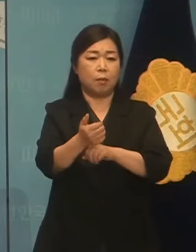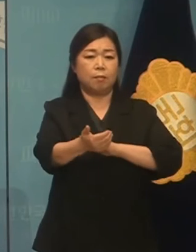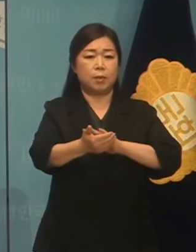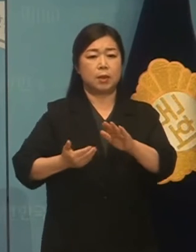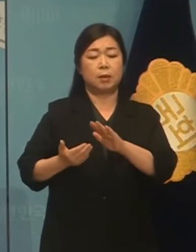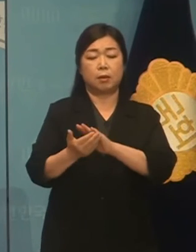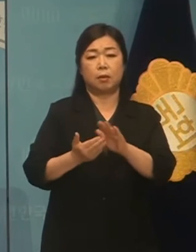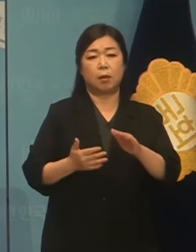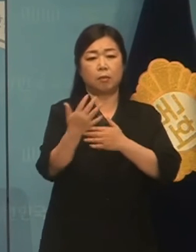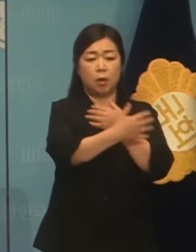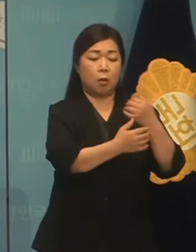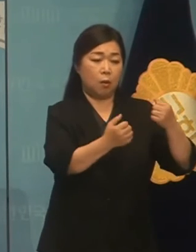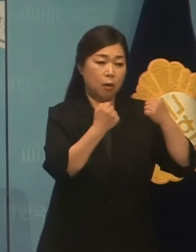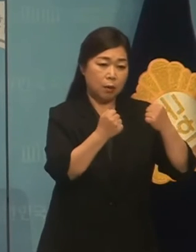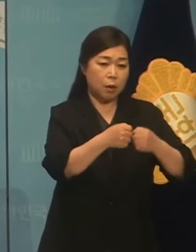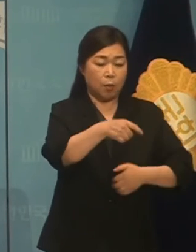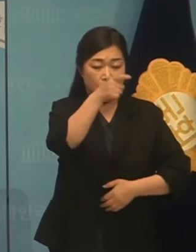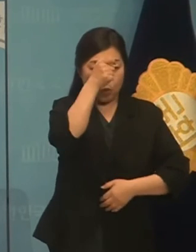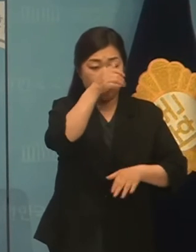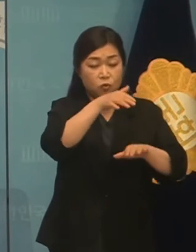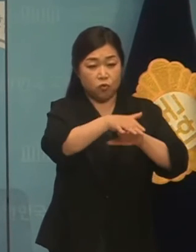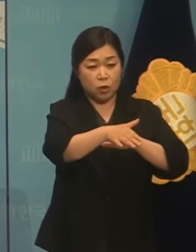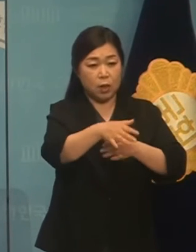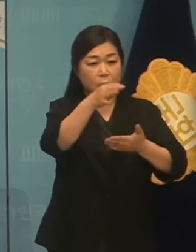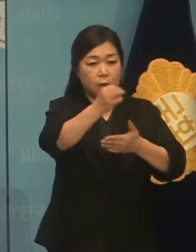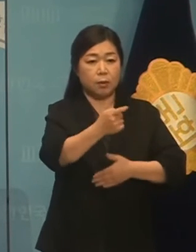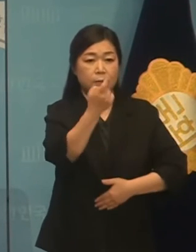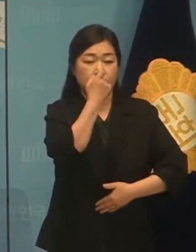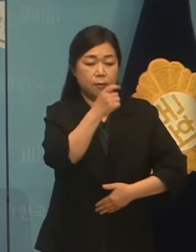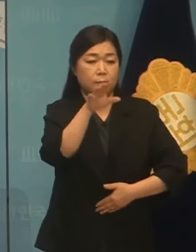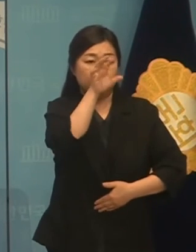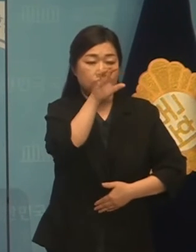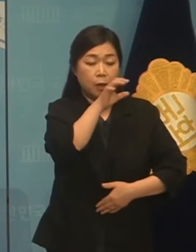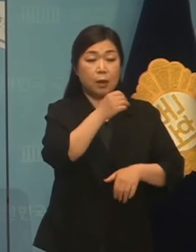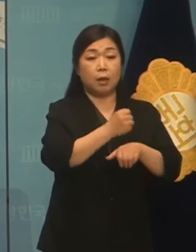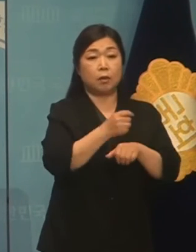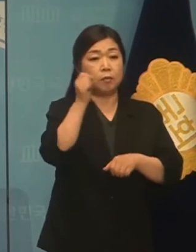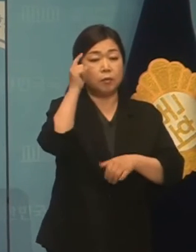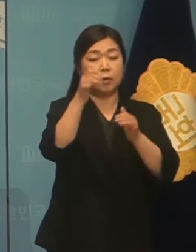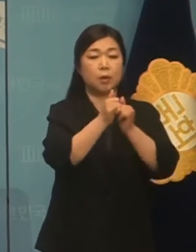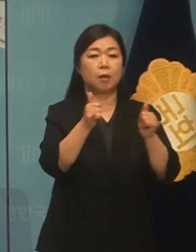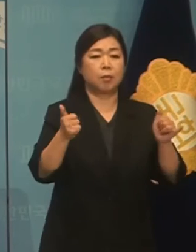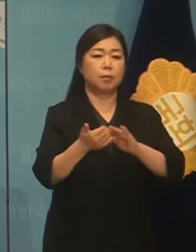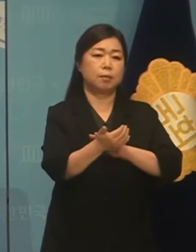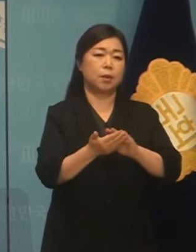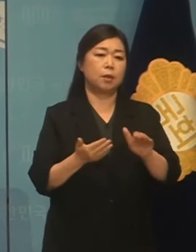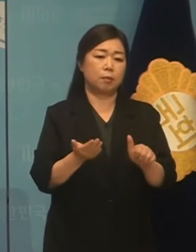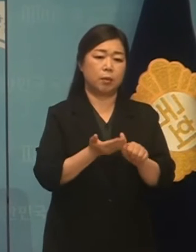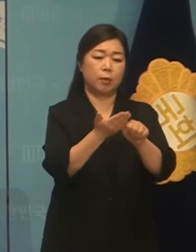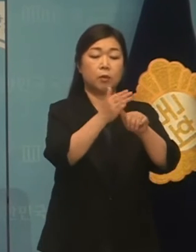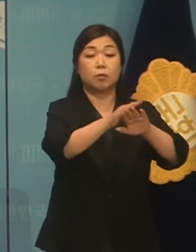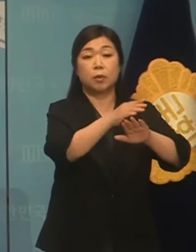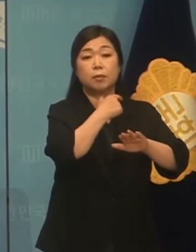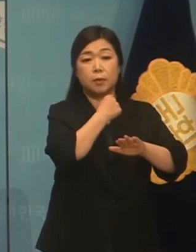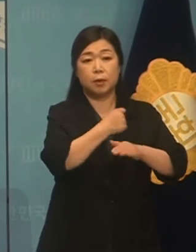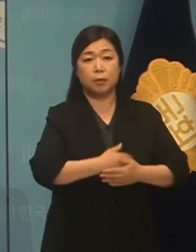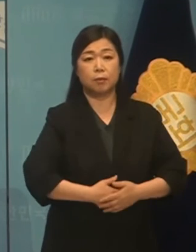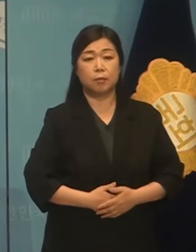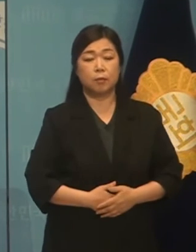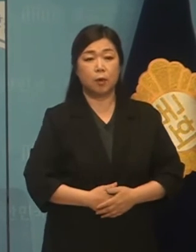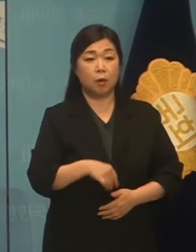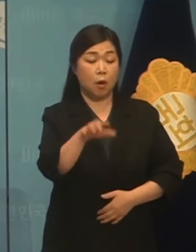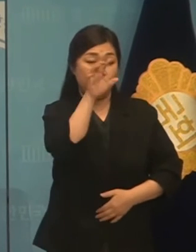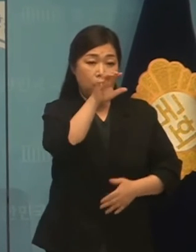일찍부터 건강한 보수주의 가치를 학습하고 훈련한 인재들을 체계적으로 육성하겠습니다.